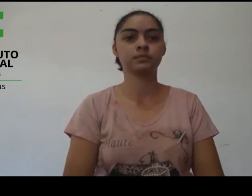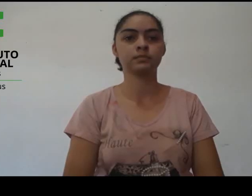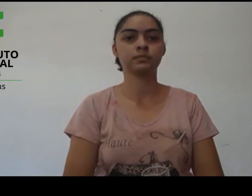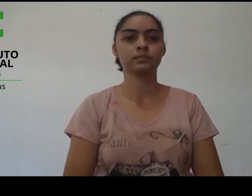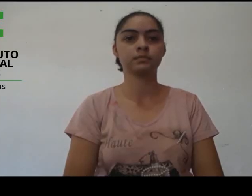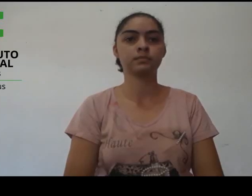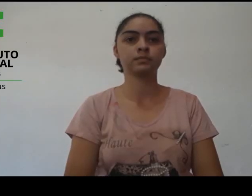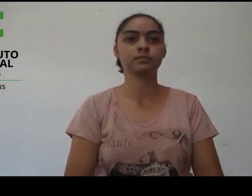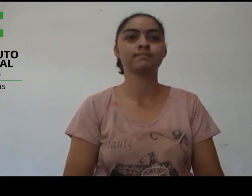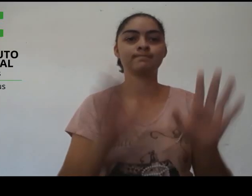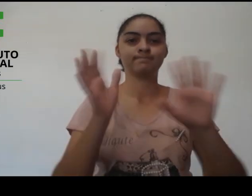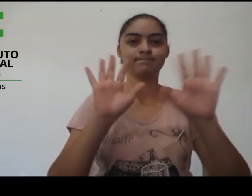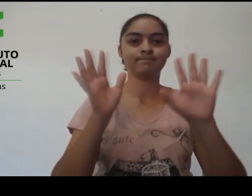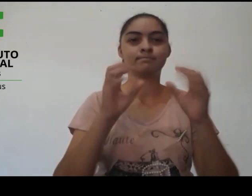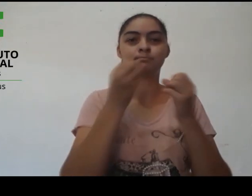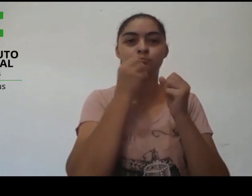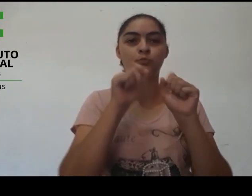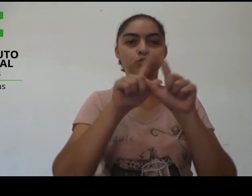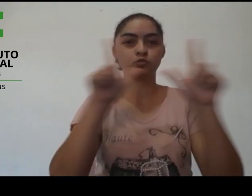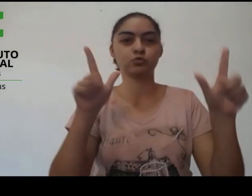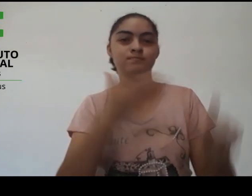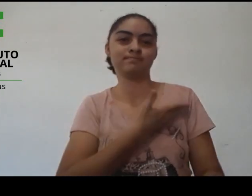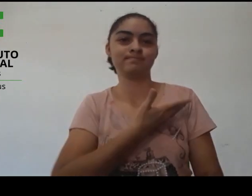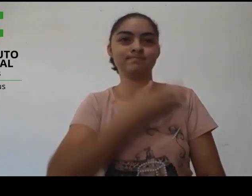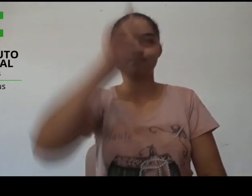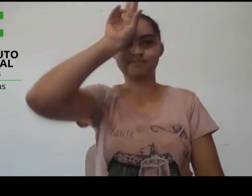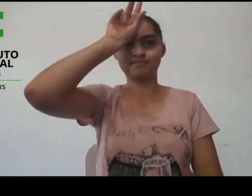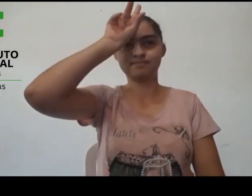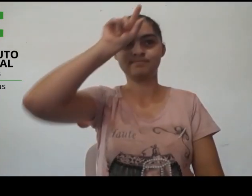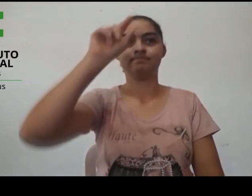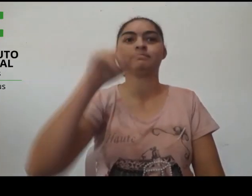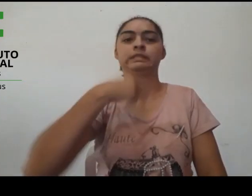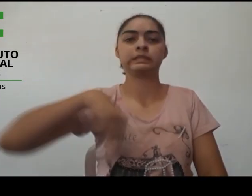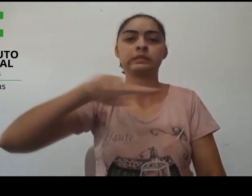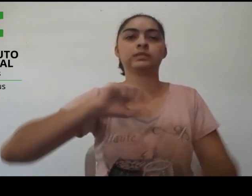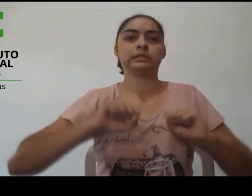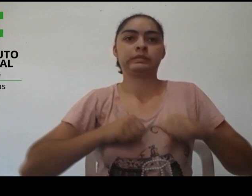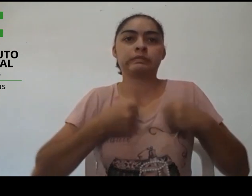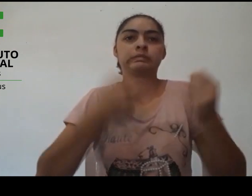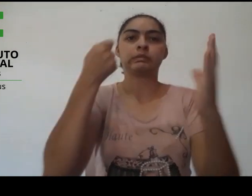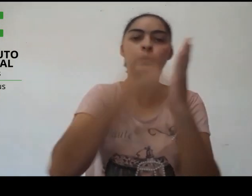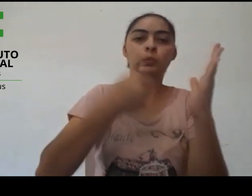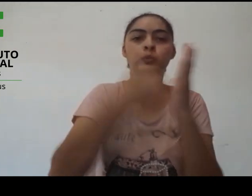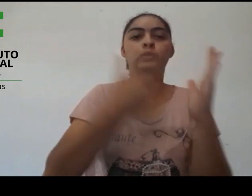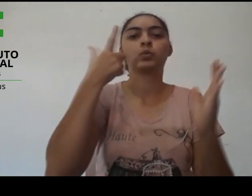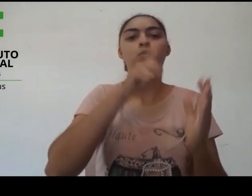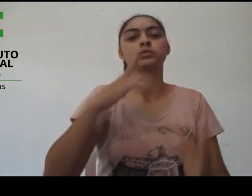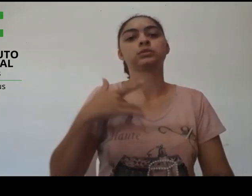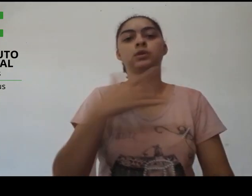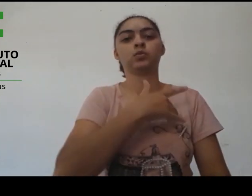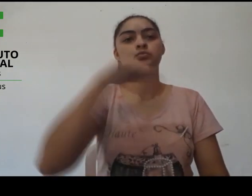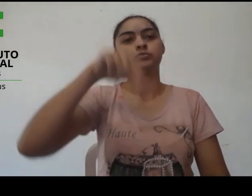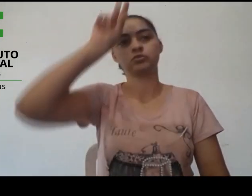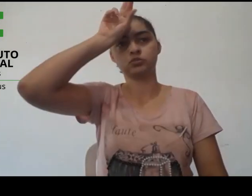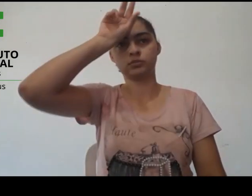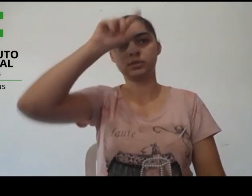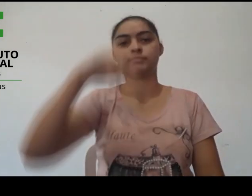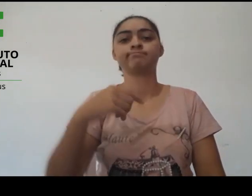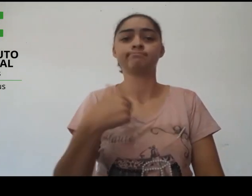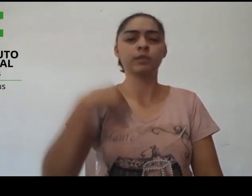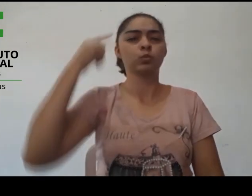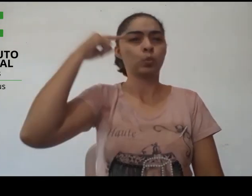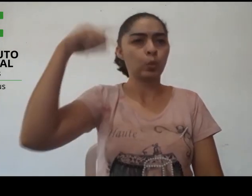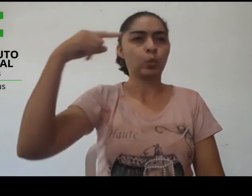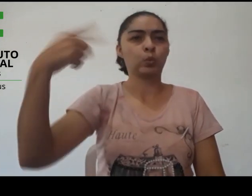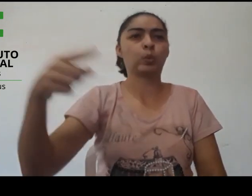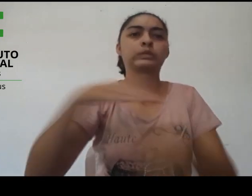Bom dia, amigos jataienses. Grande tem sido a nossa luta em relação ao que pode ser feito pela saúde da nossa